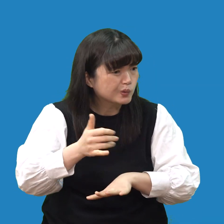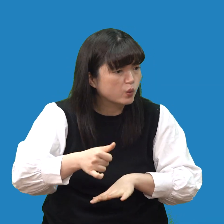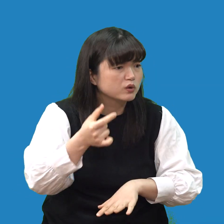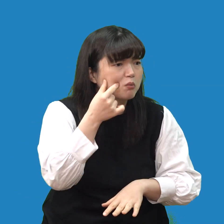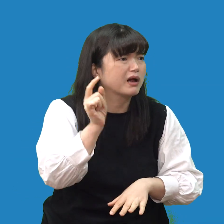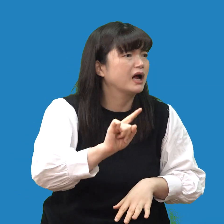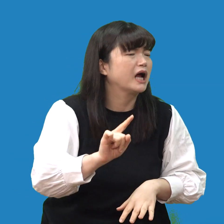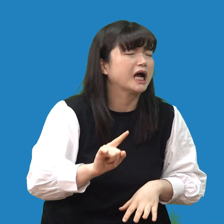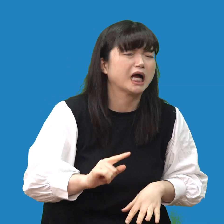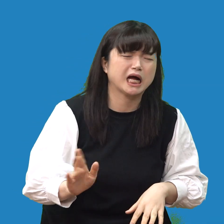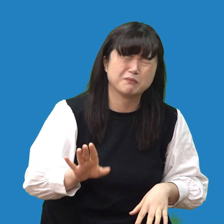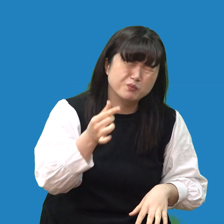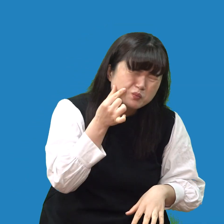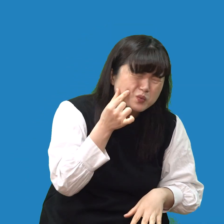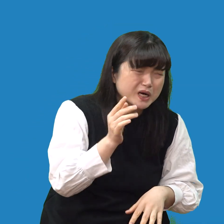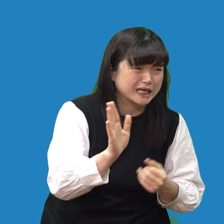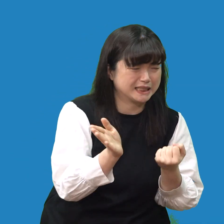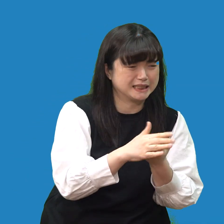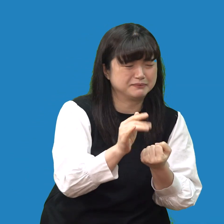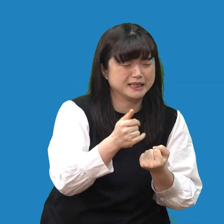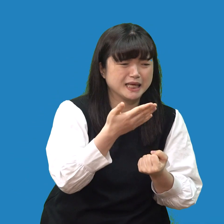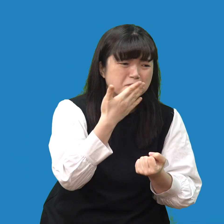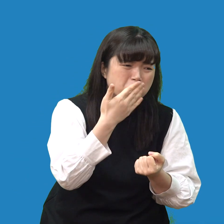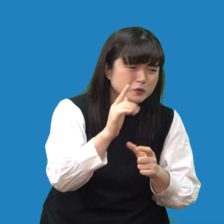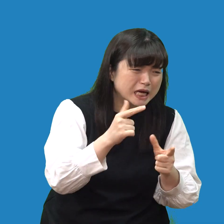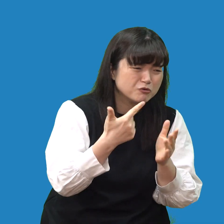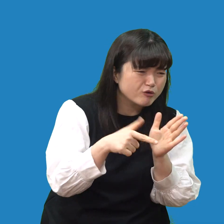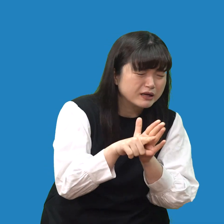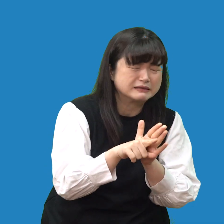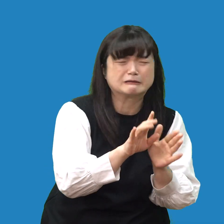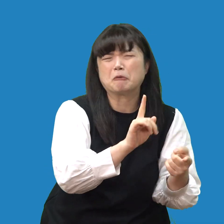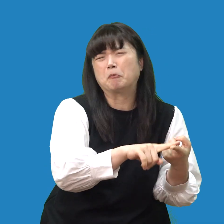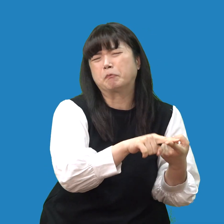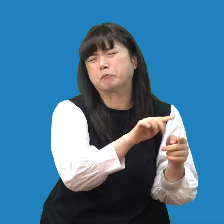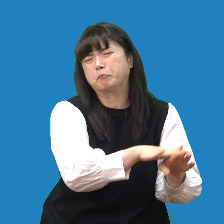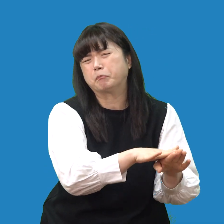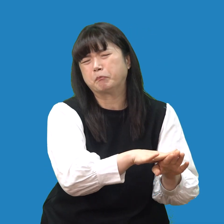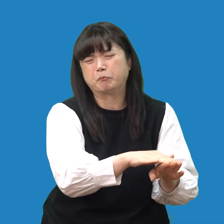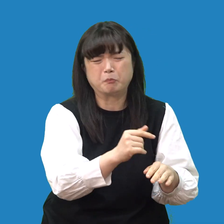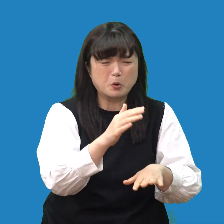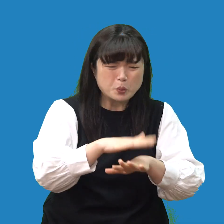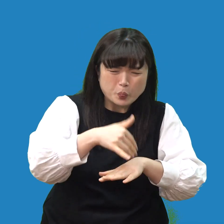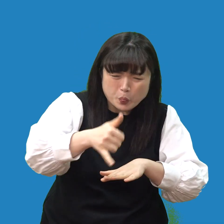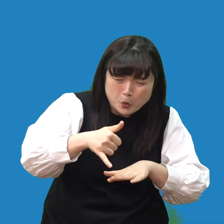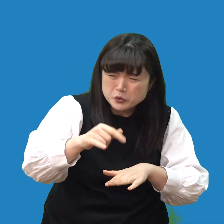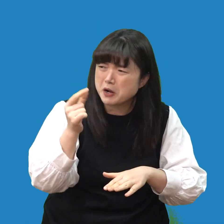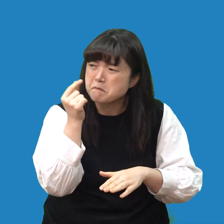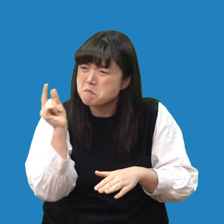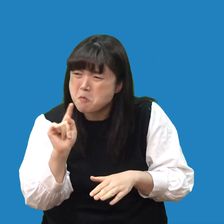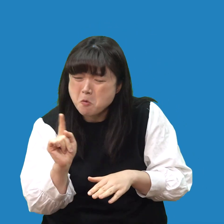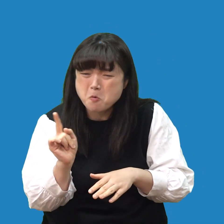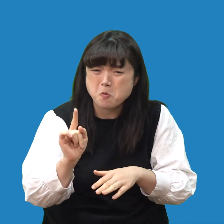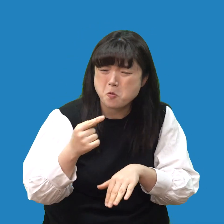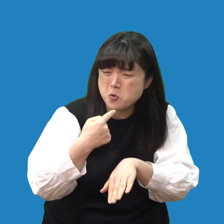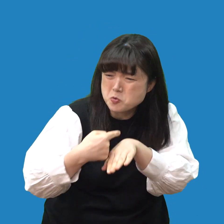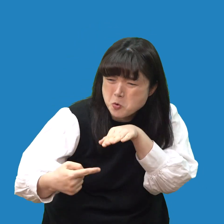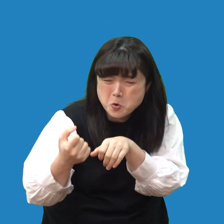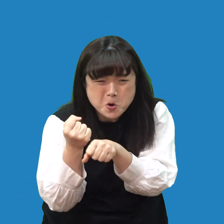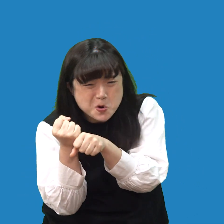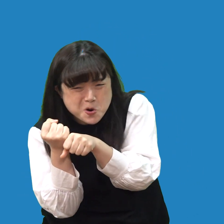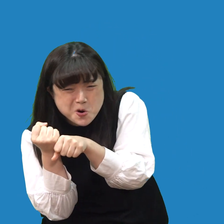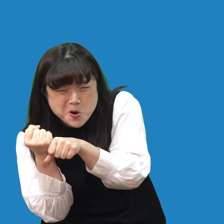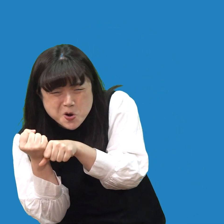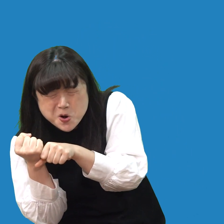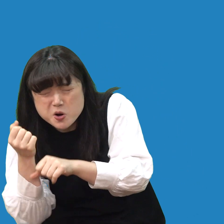짓냐? 그래서 생존을 위해 타협합니다. 농사를 어떻게 지을 것인가? 그 가나안 족속들 의지하다